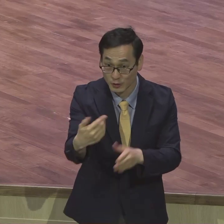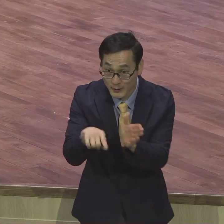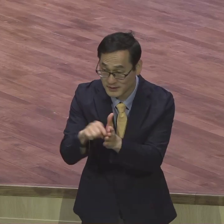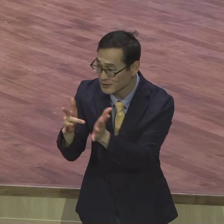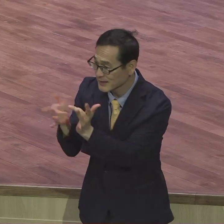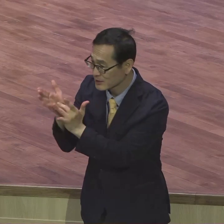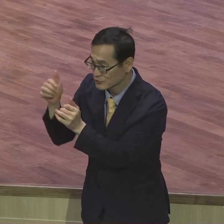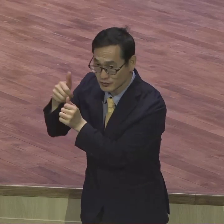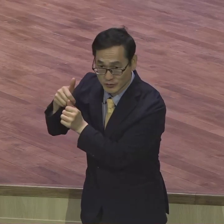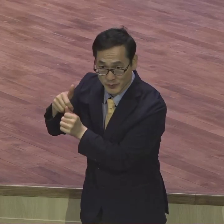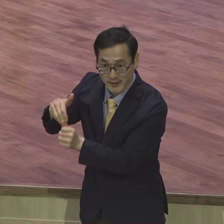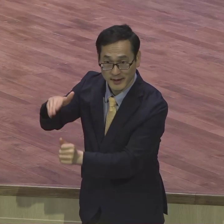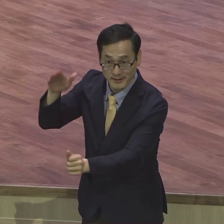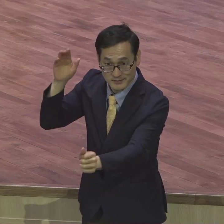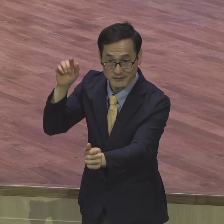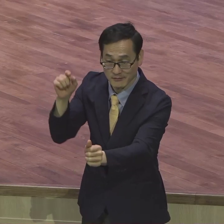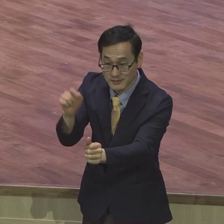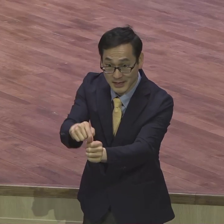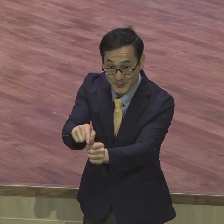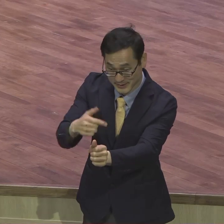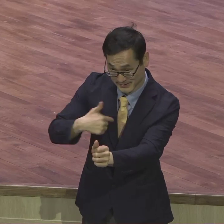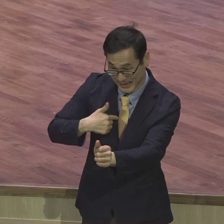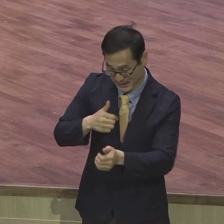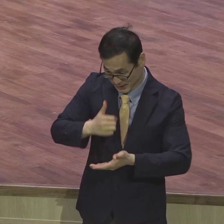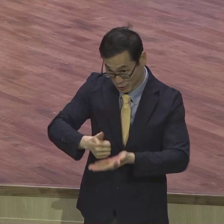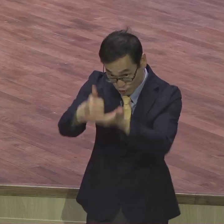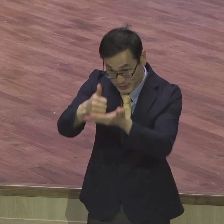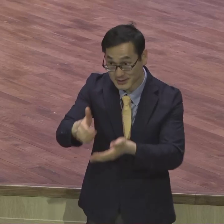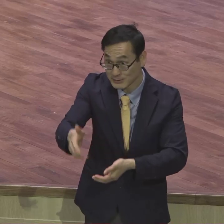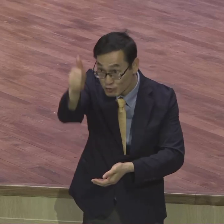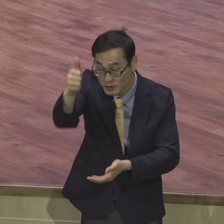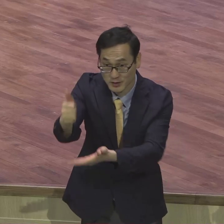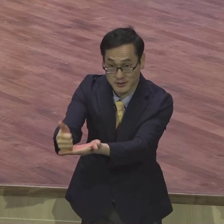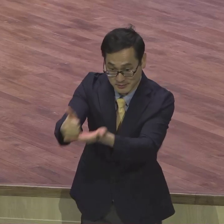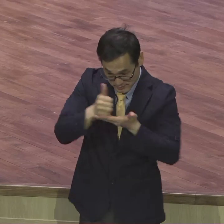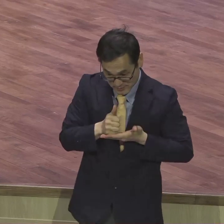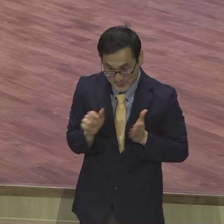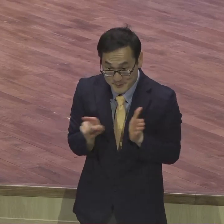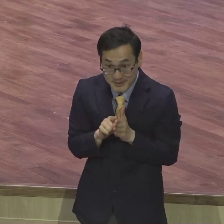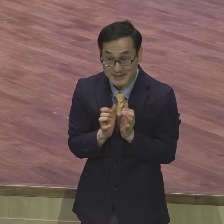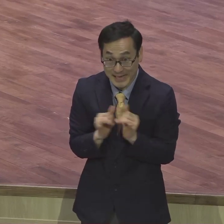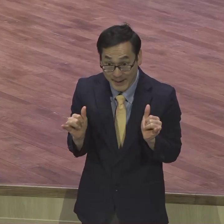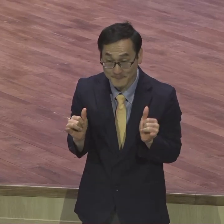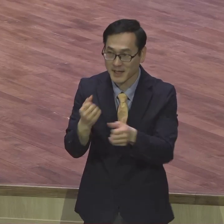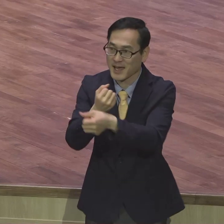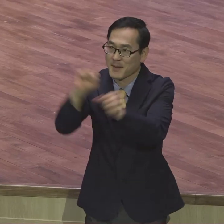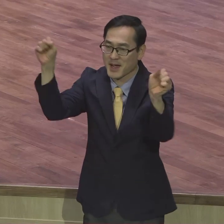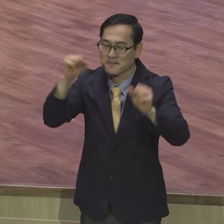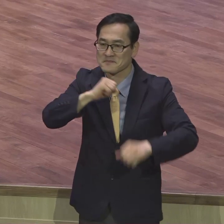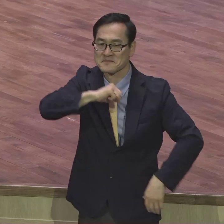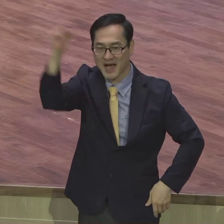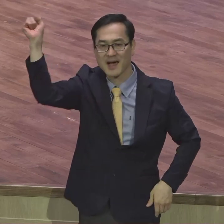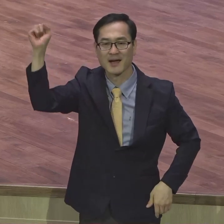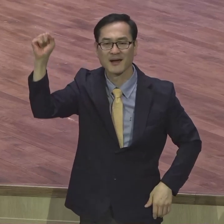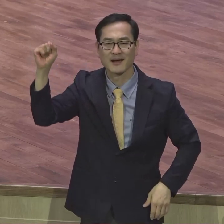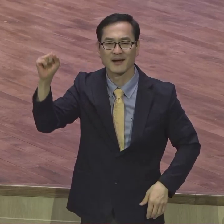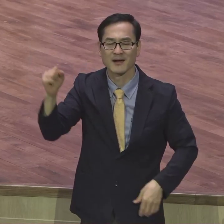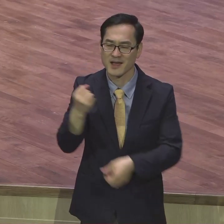그리스도를 나의 주인으로 믿는 사람은 참된 해방의 삶을 산다.